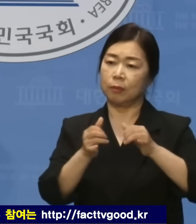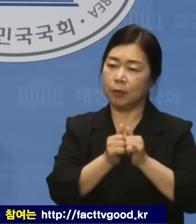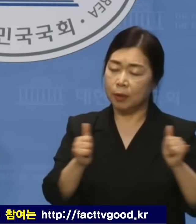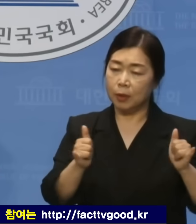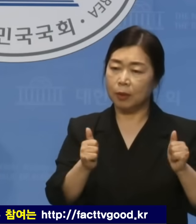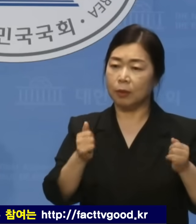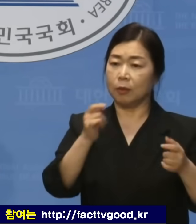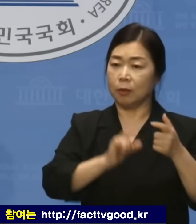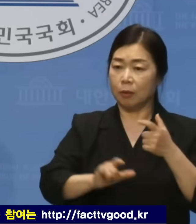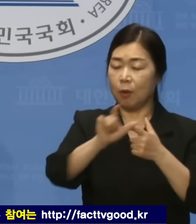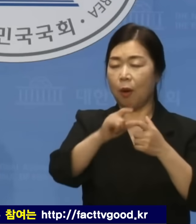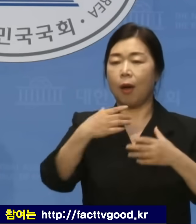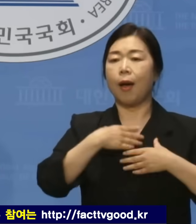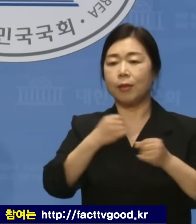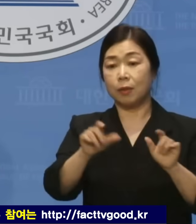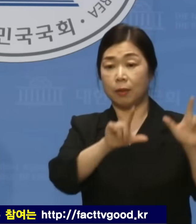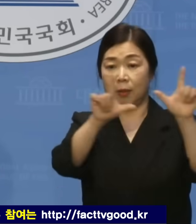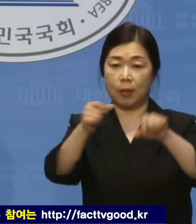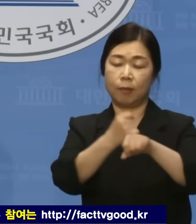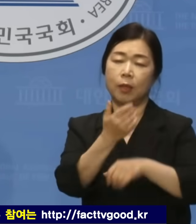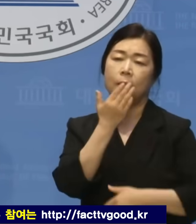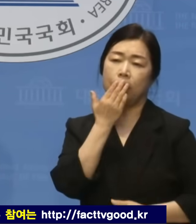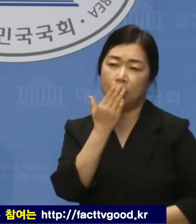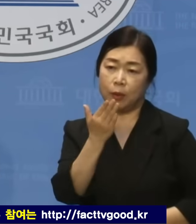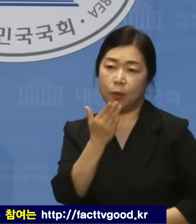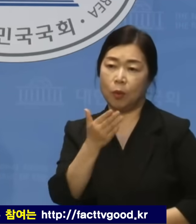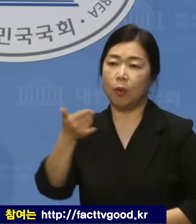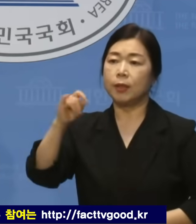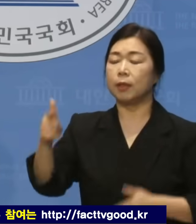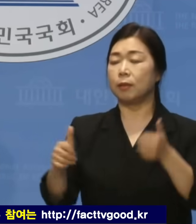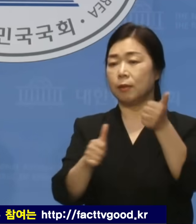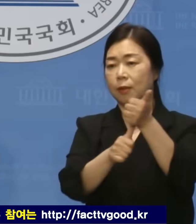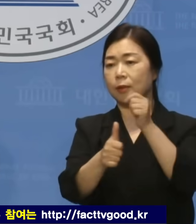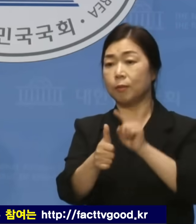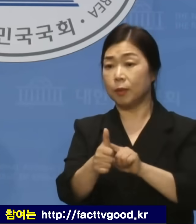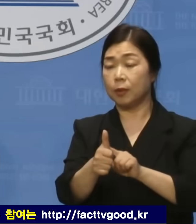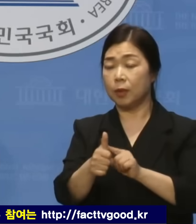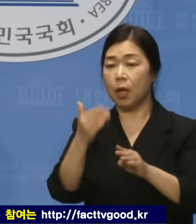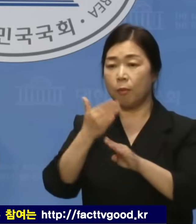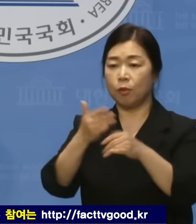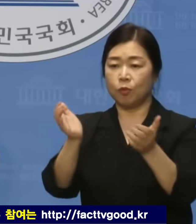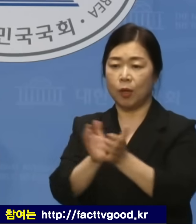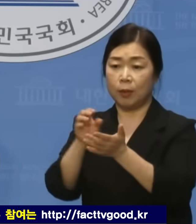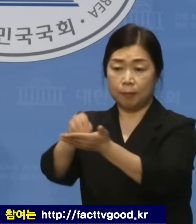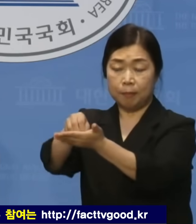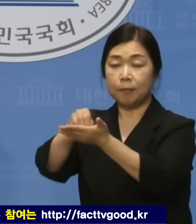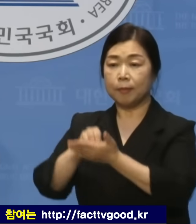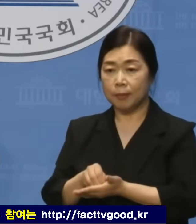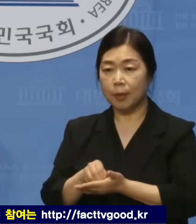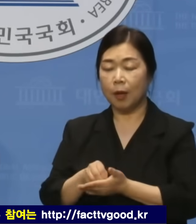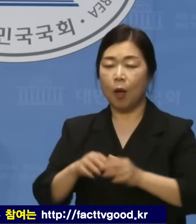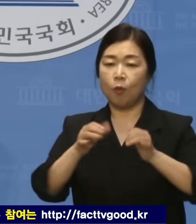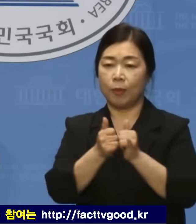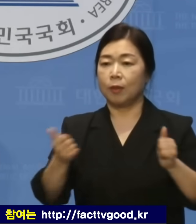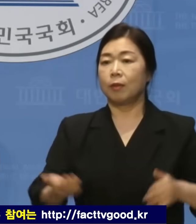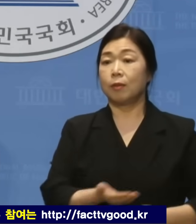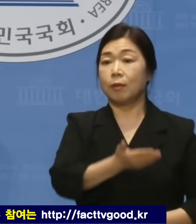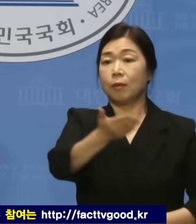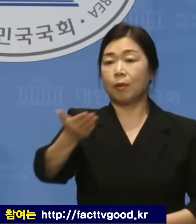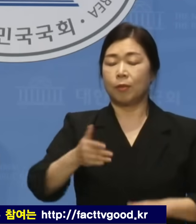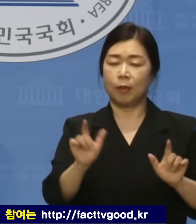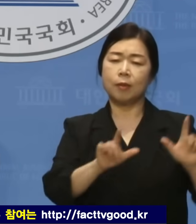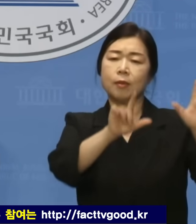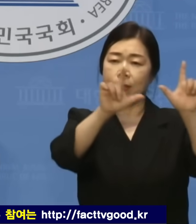보다 더 안전한 삶을 영위할 수 있도록 진교훈 전 차장께서 더불어민주당에 입당해서 국민 여러분들의